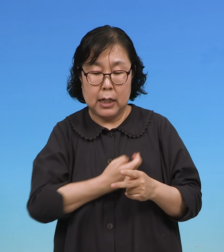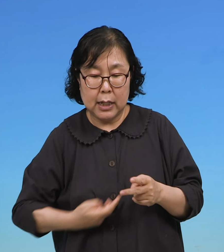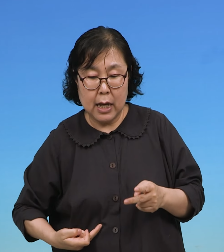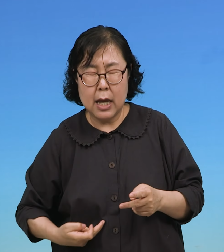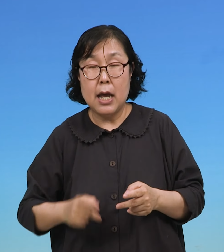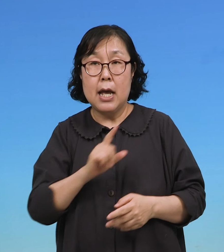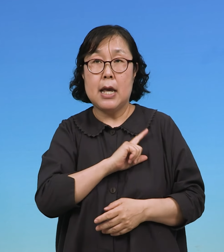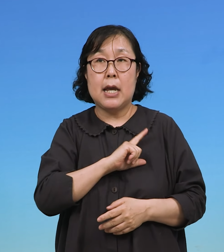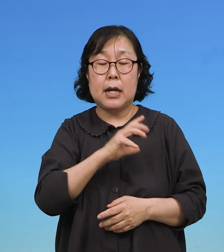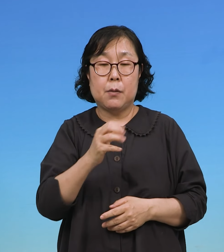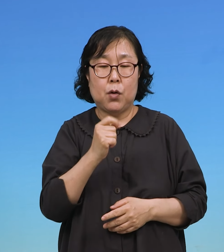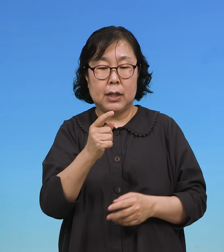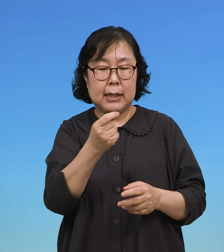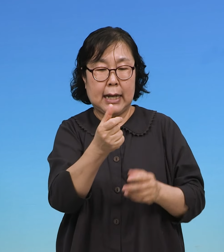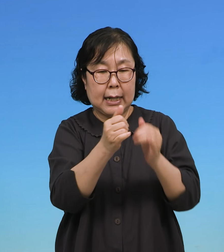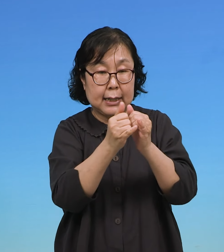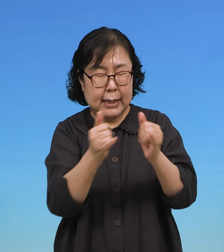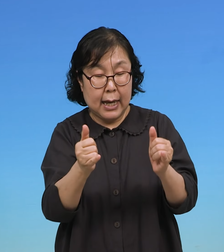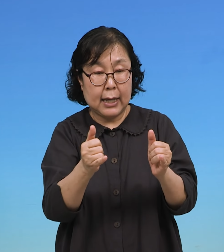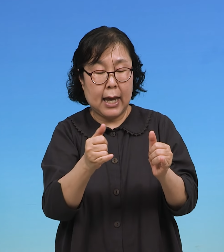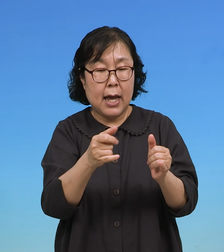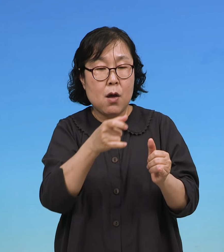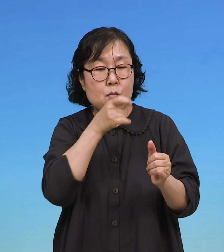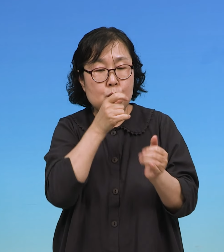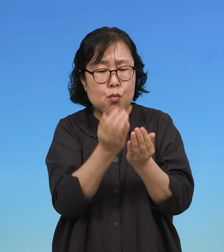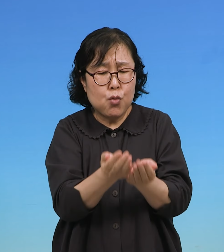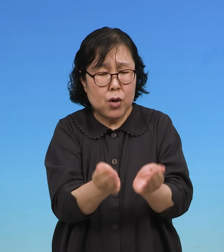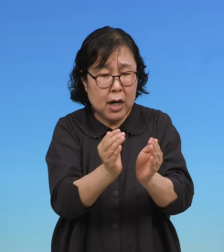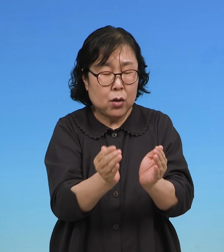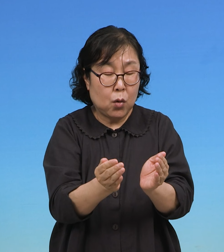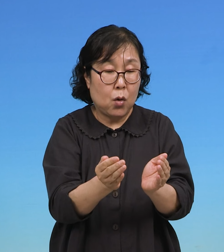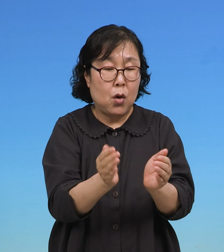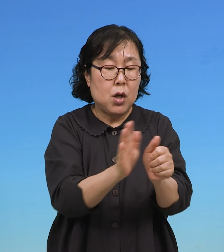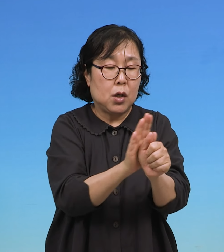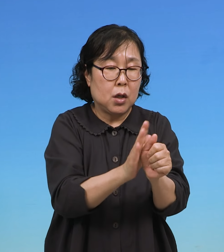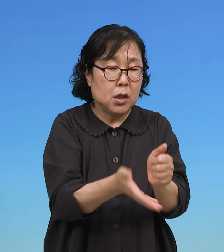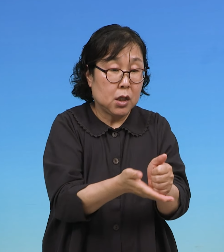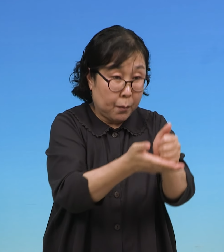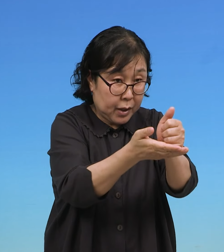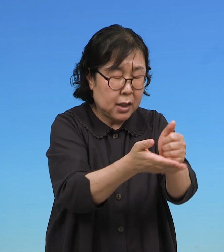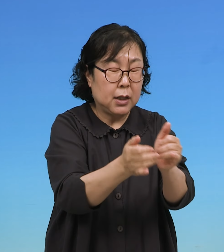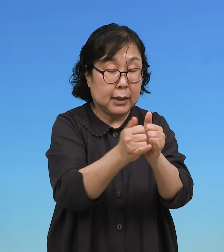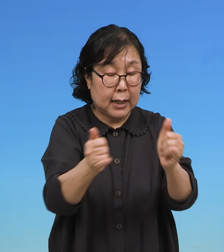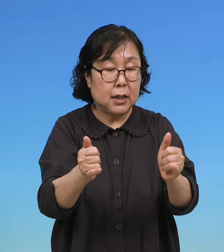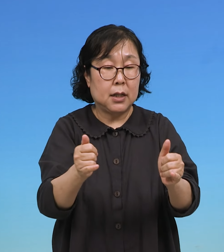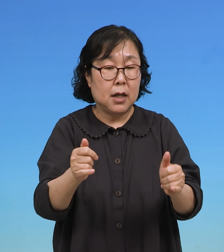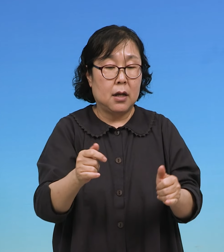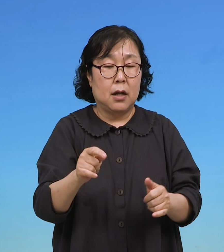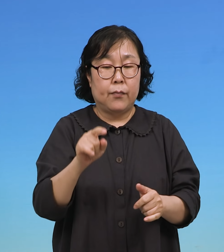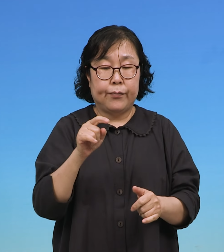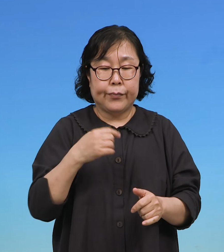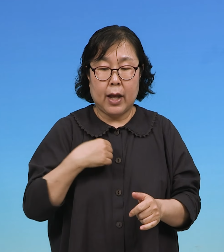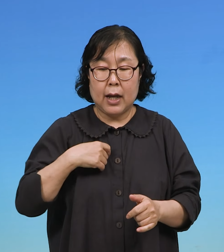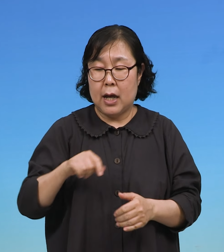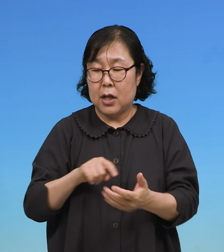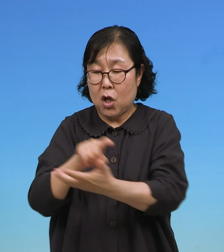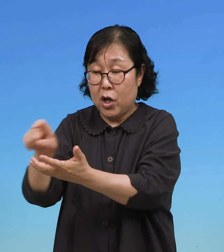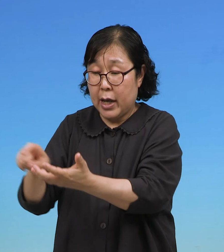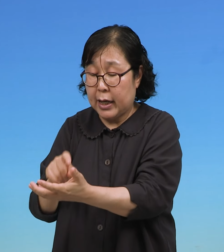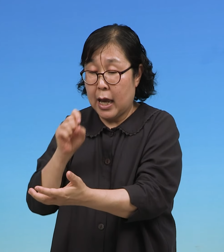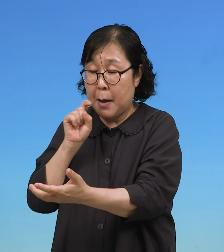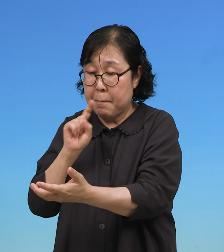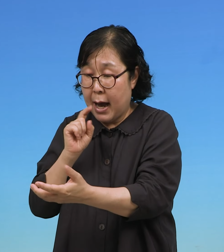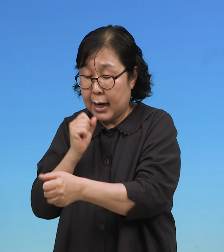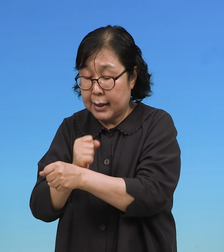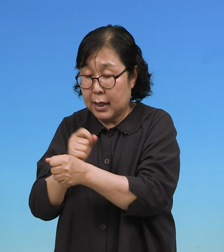이름으로 이 작은 자 중 하나에게 냉수 한 그릇이라도 주는 자는 내가 진실로 너희에게 이르노니 그